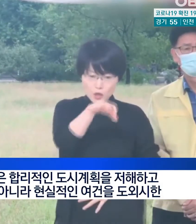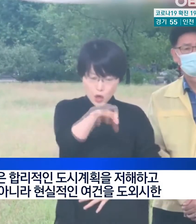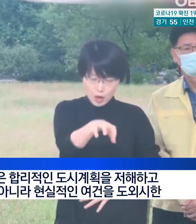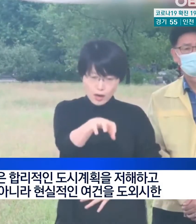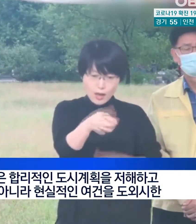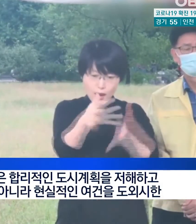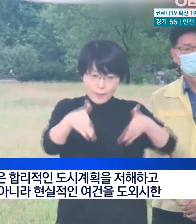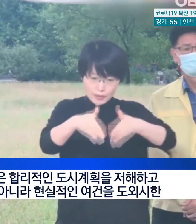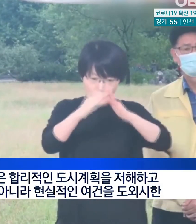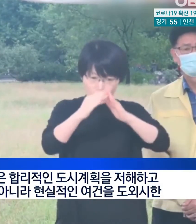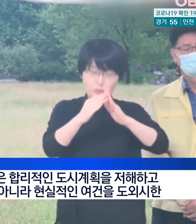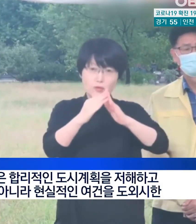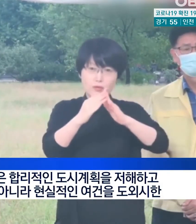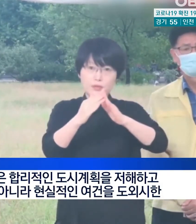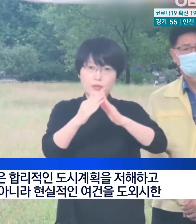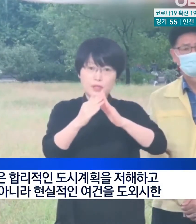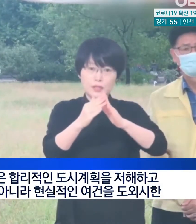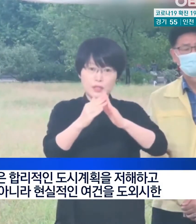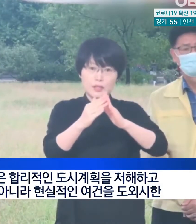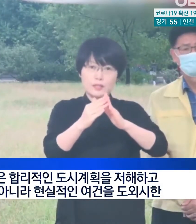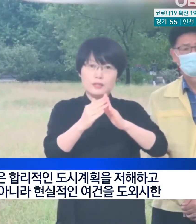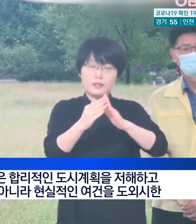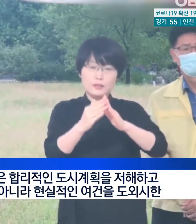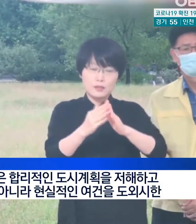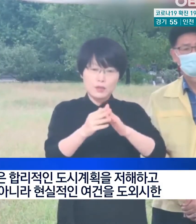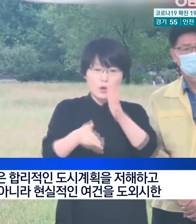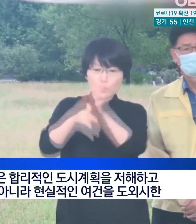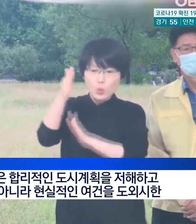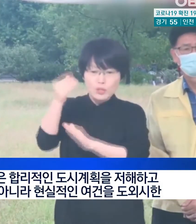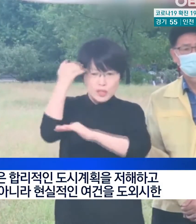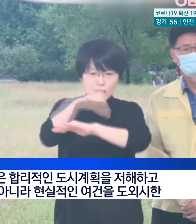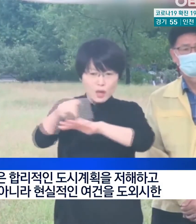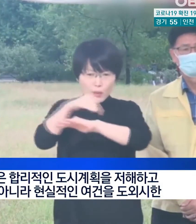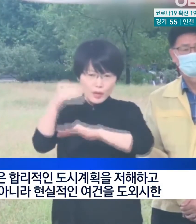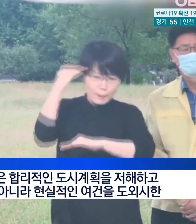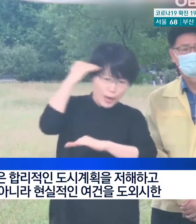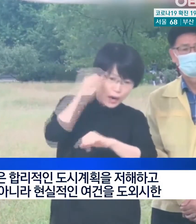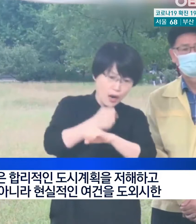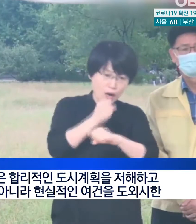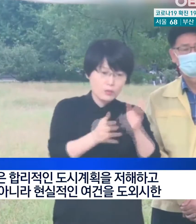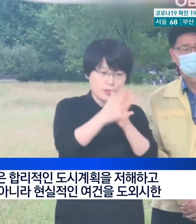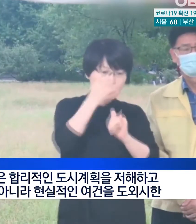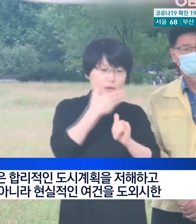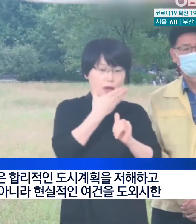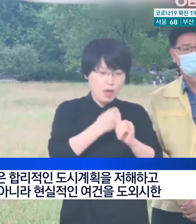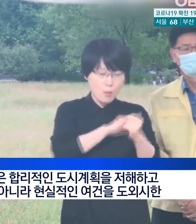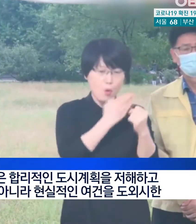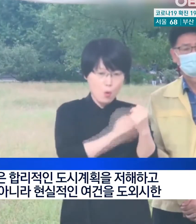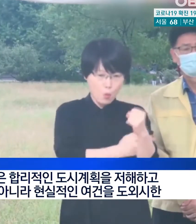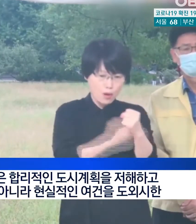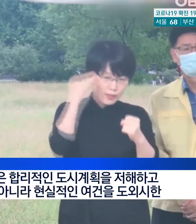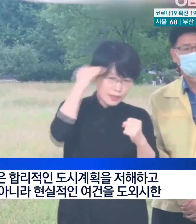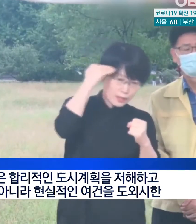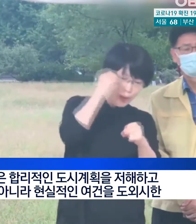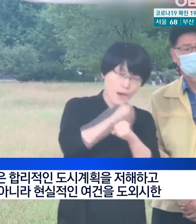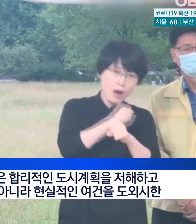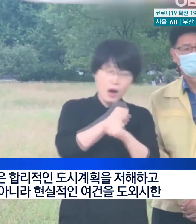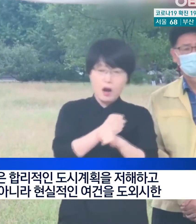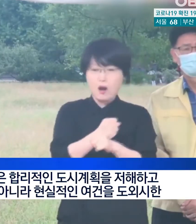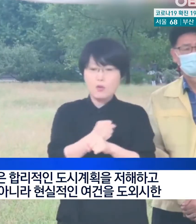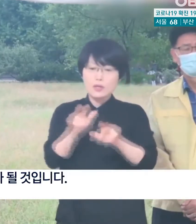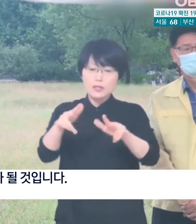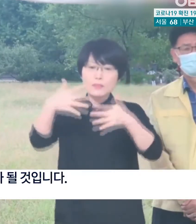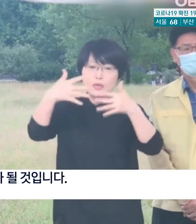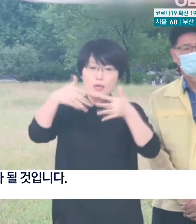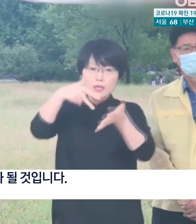일대 주택공급계획은 합리적인 도시계획을 저해하고 시민의 행복권을 침해할 뿐만 아니라 현실적인 여건을